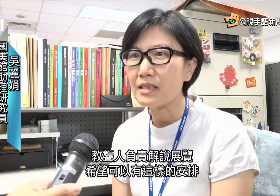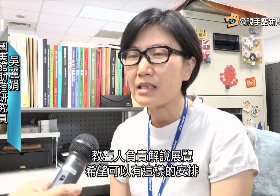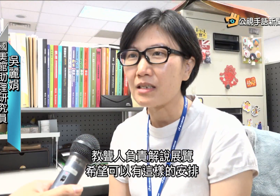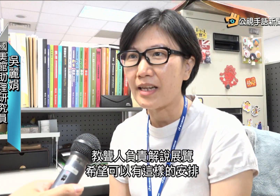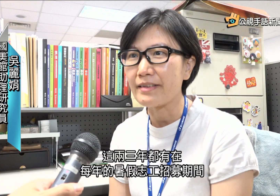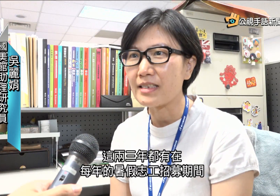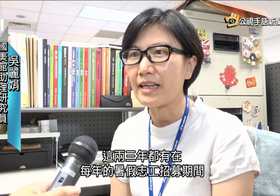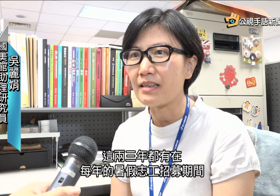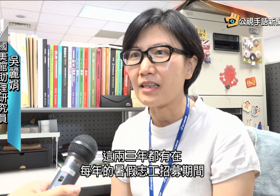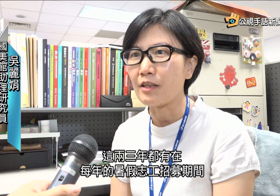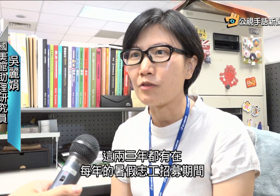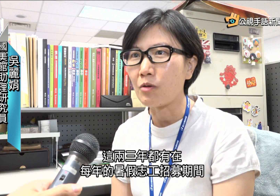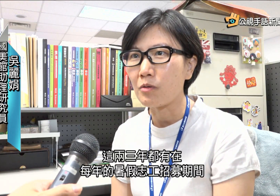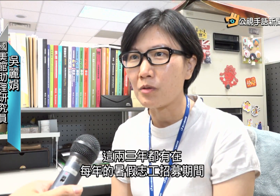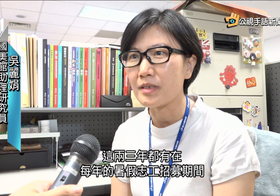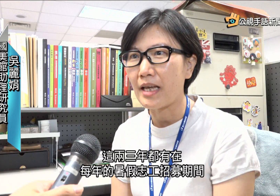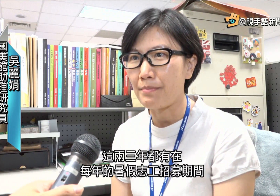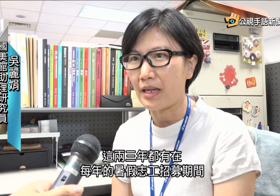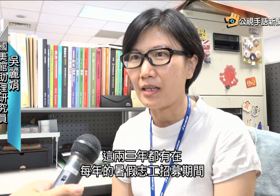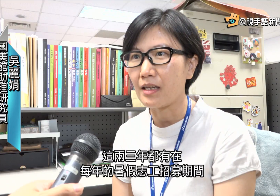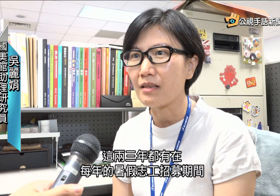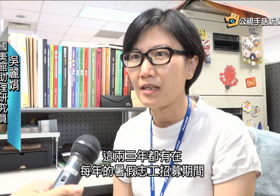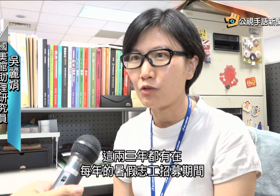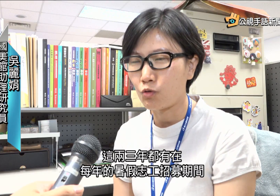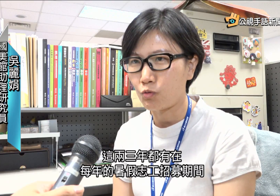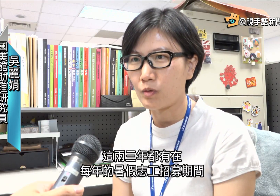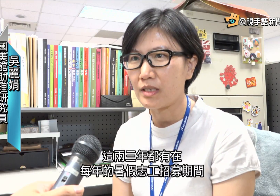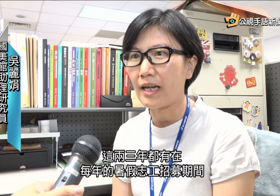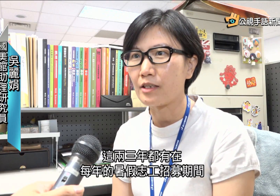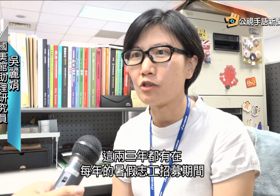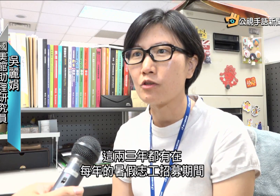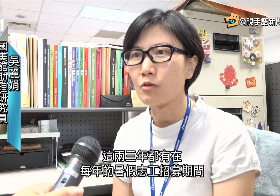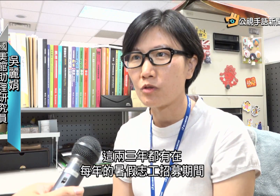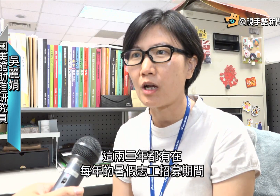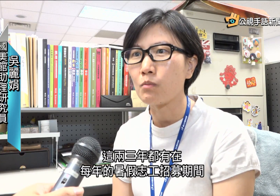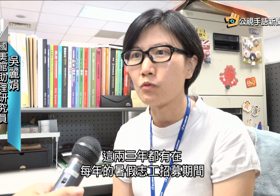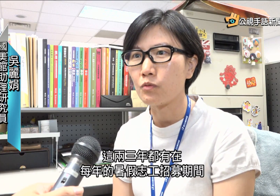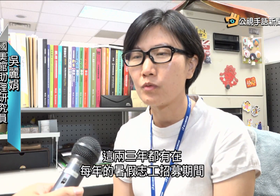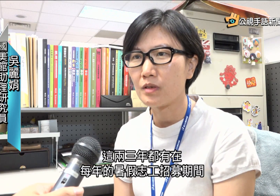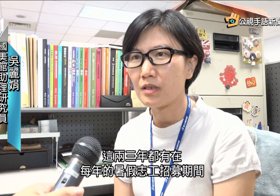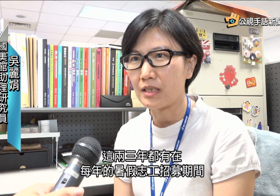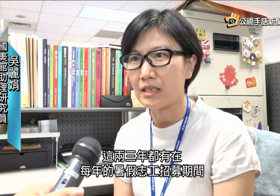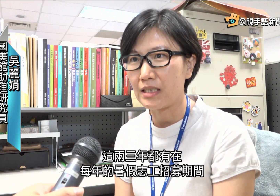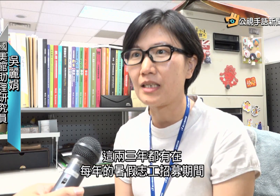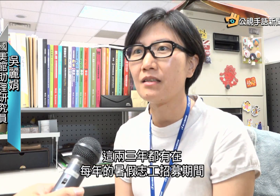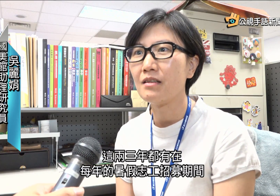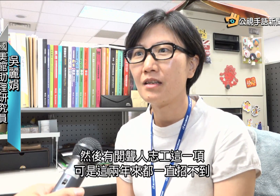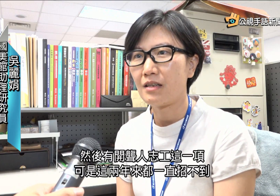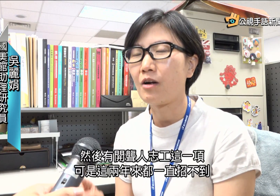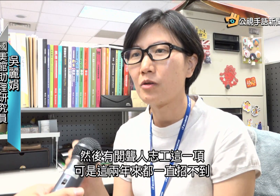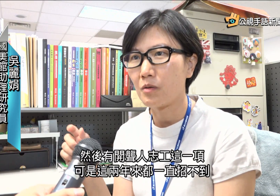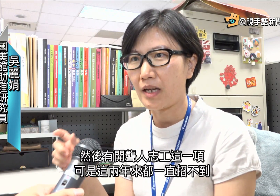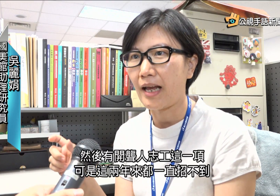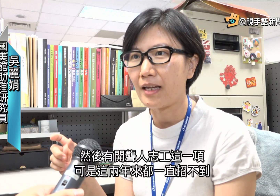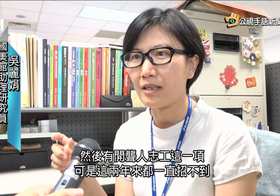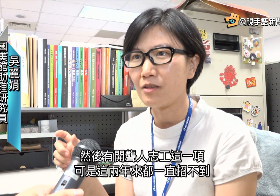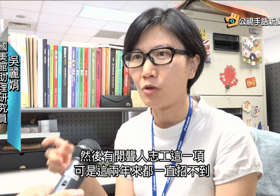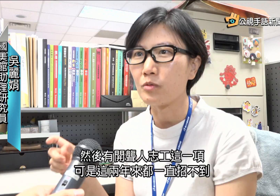这两三年都有在每年的暑假志工招募期间，然后有开聋人